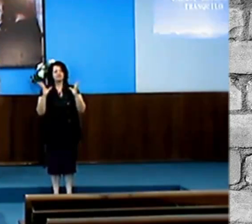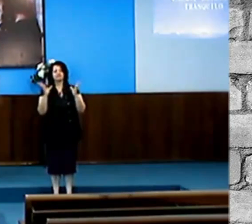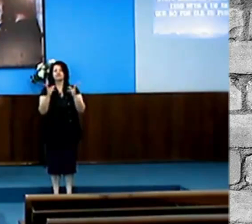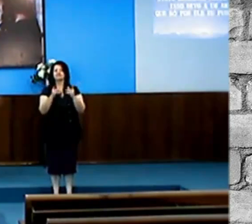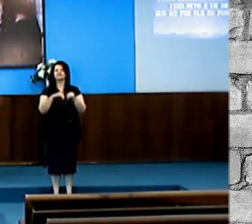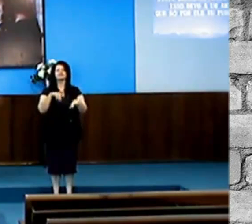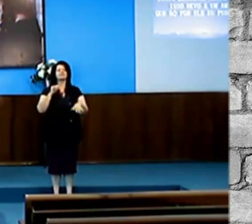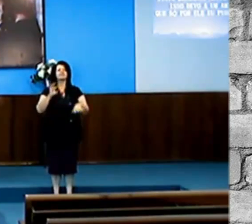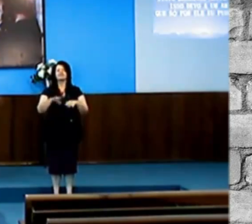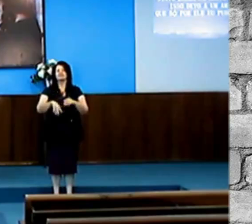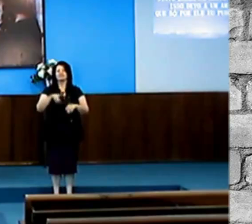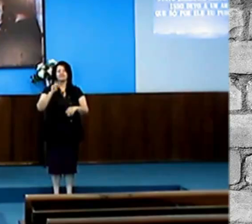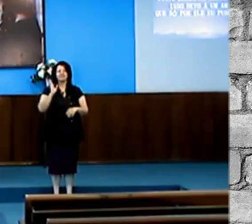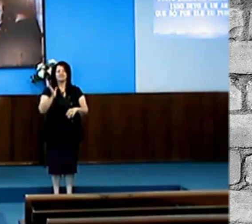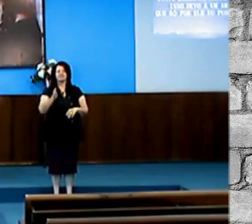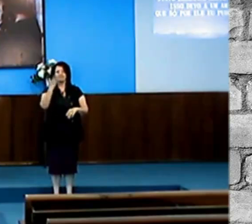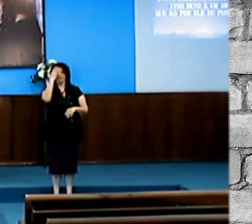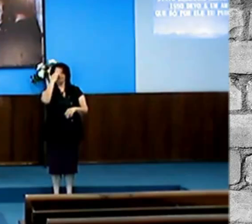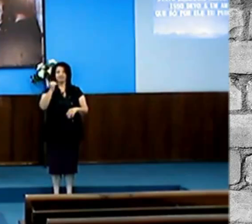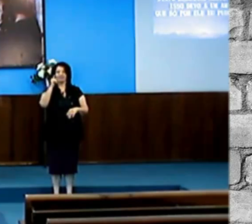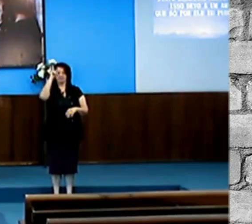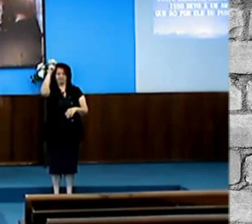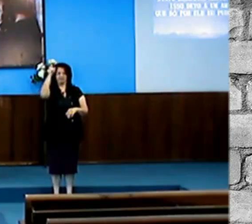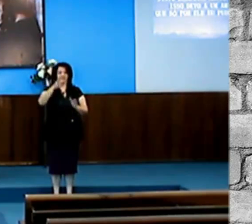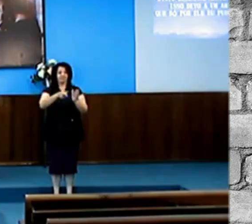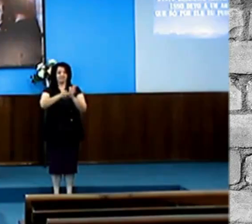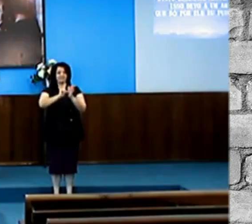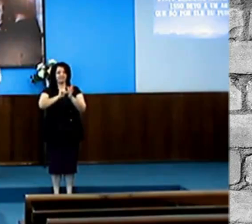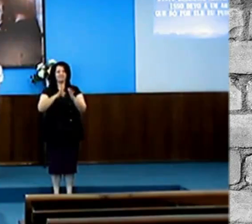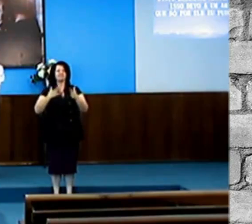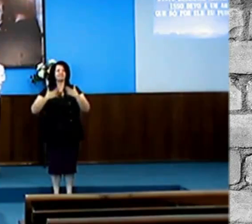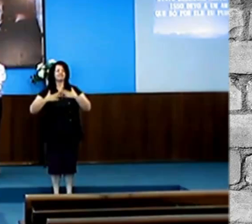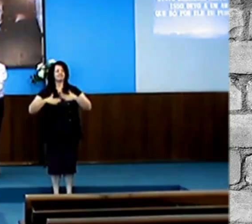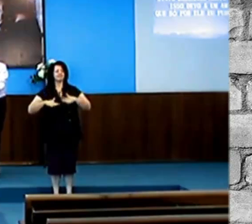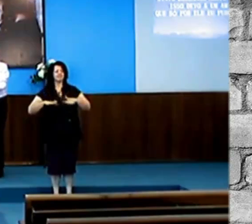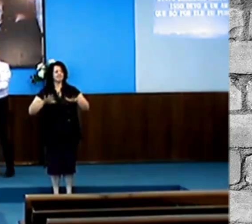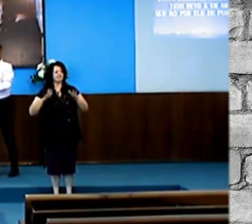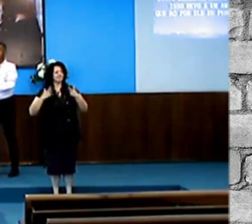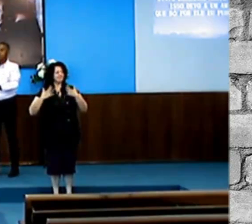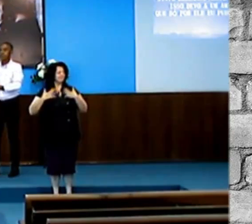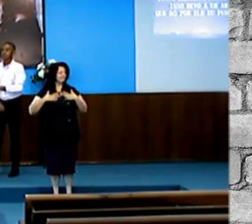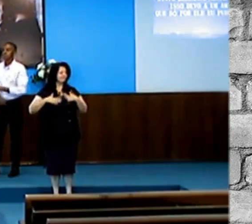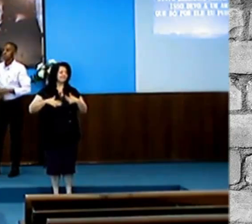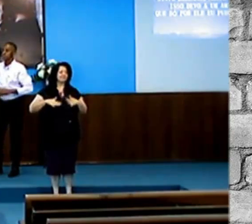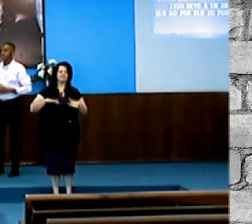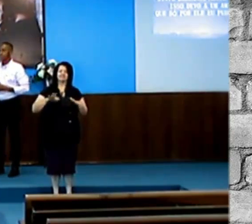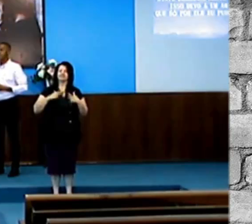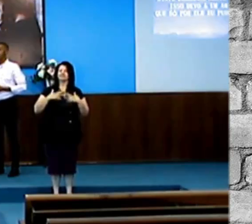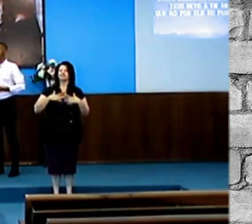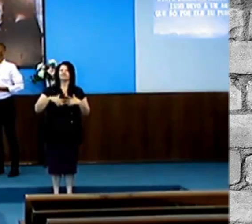está previsto por Deus que deveria acontecer. Então, calmo, sereno e tranquilo. Sinto descanso no meu